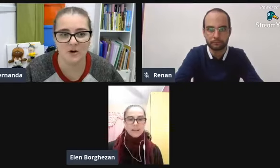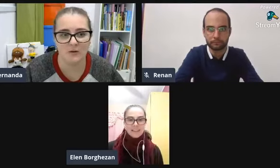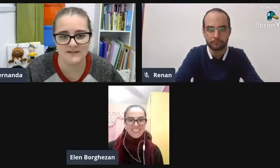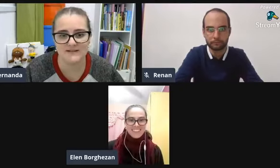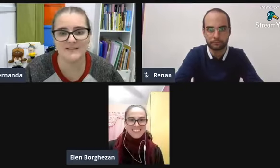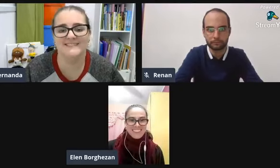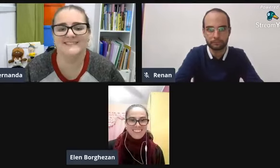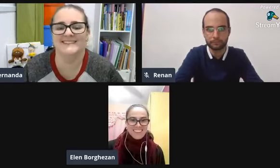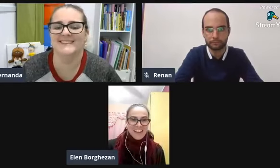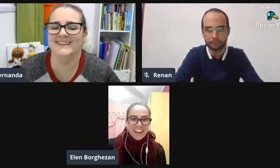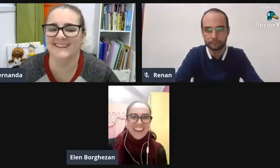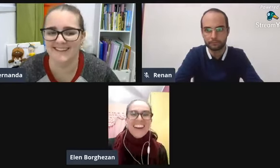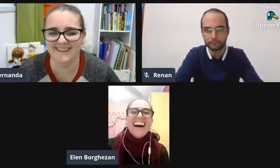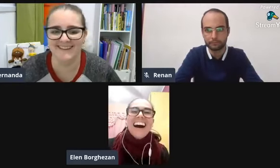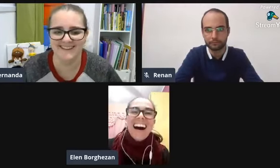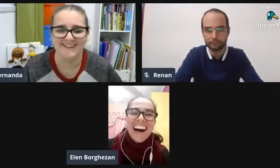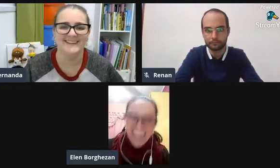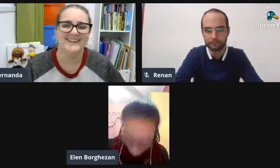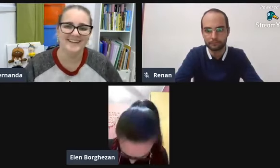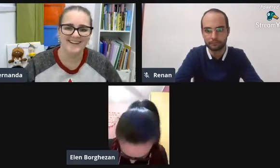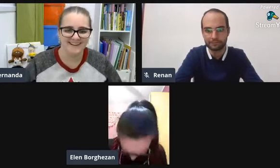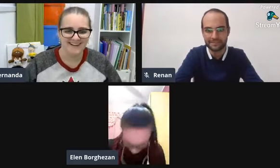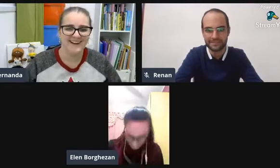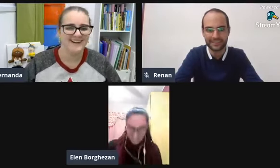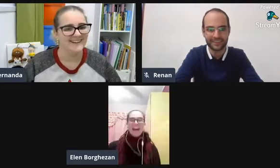3 pessoas.